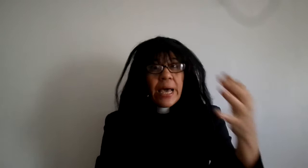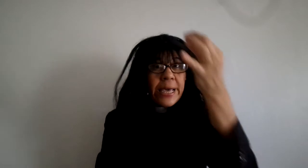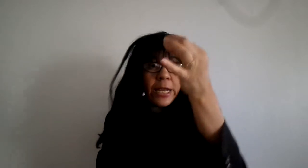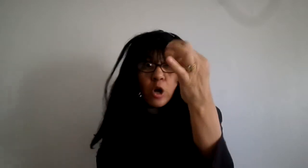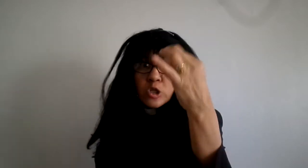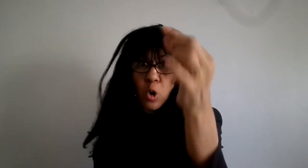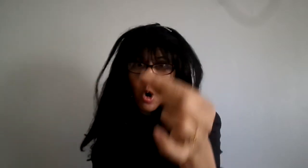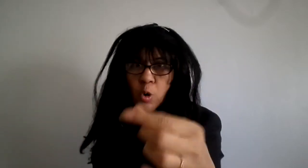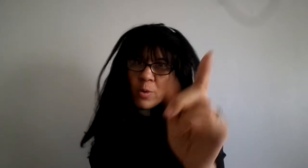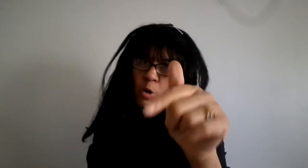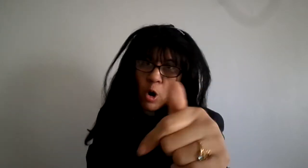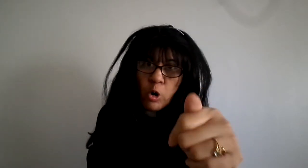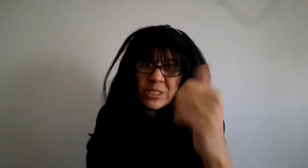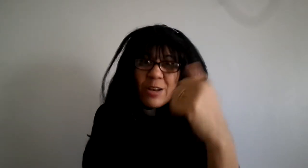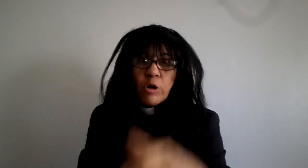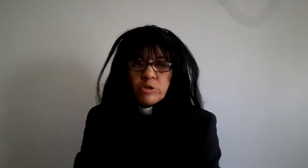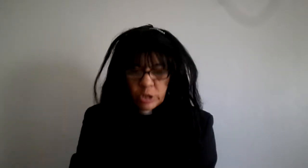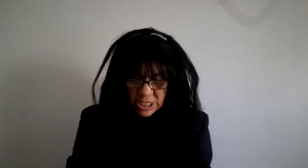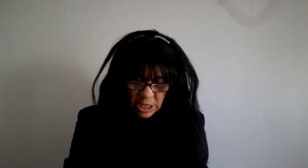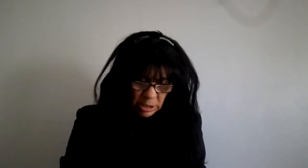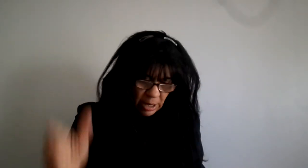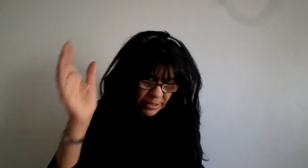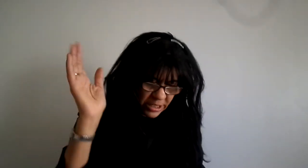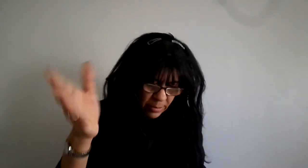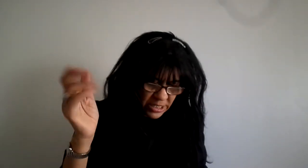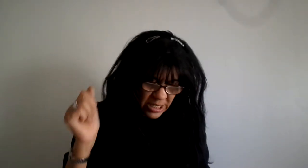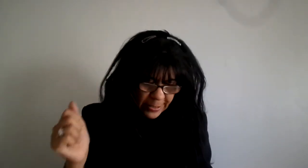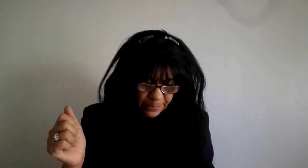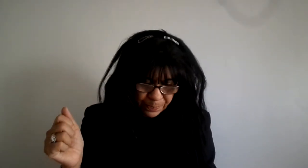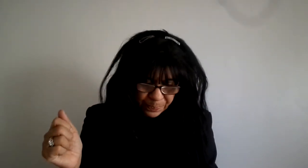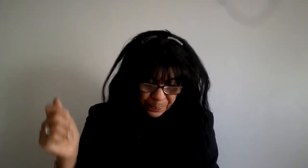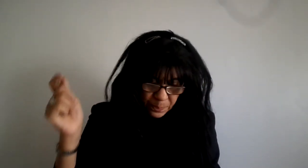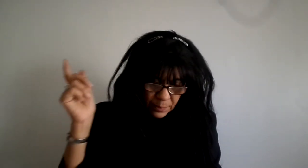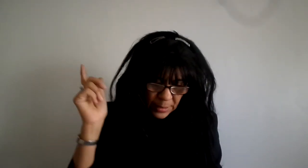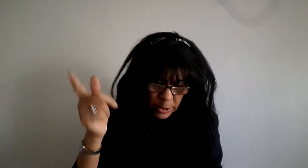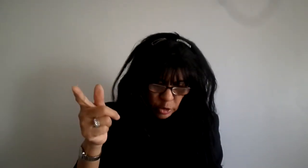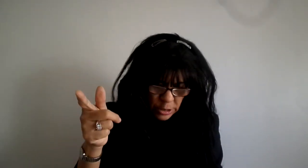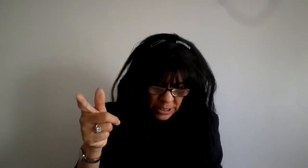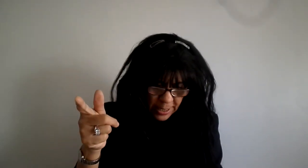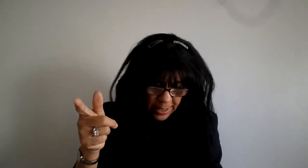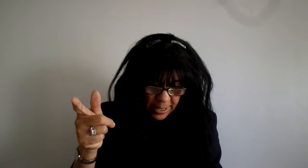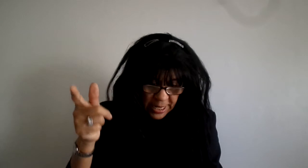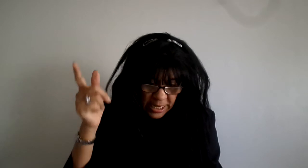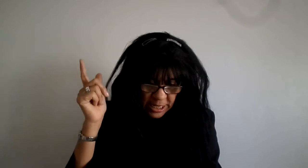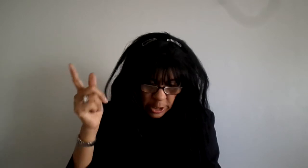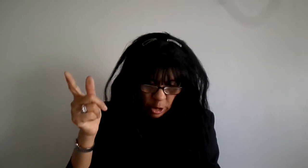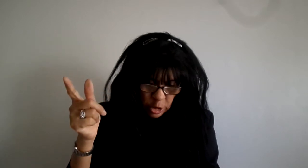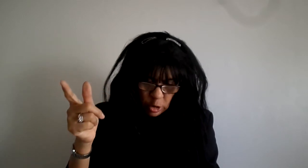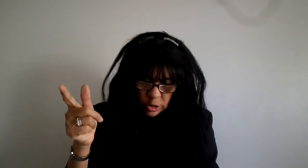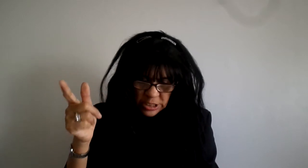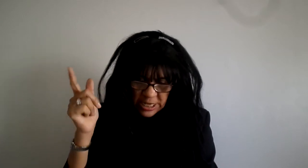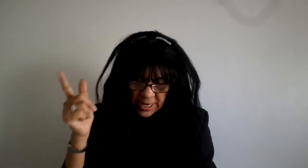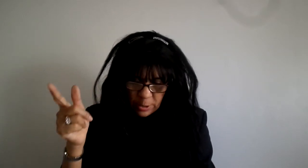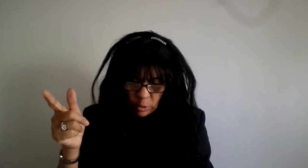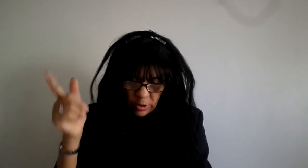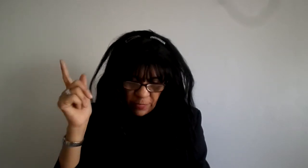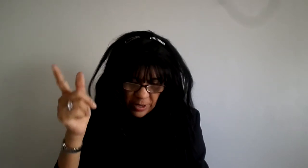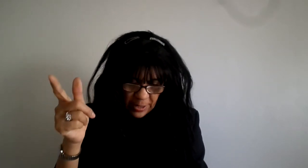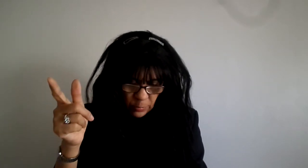en los ojos. Oye lo que estoy diciendo a través de este mensaje. Entonces, y dijo Dios, sea la luz y fue la luz.